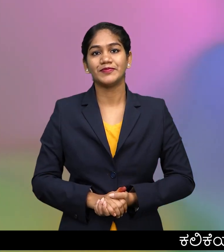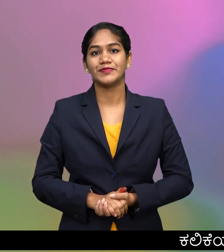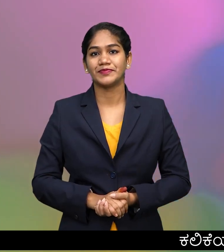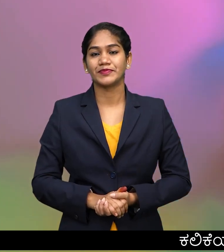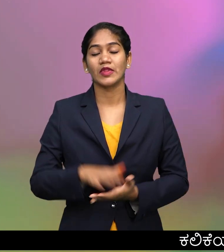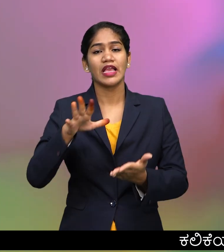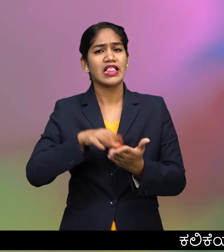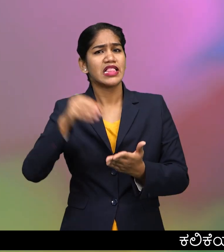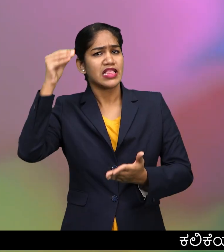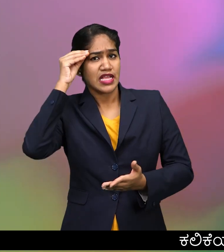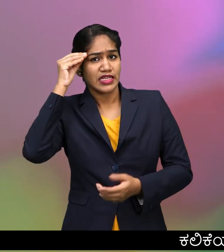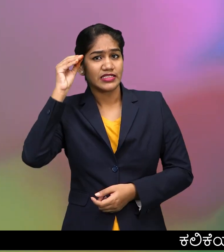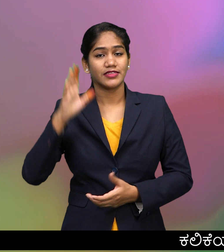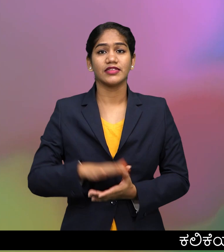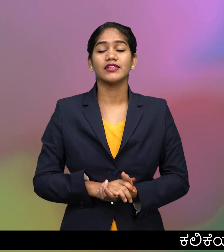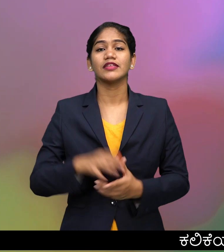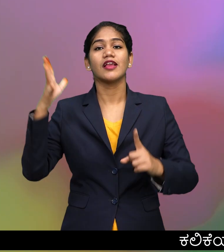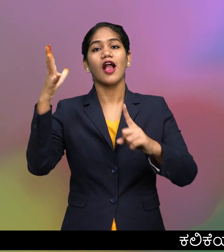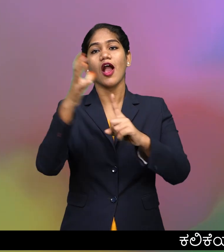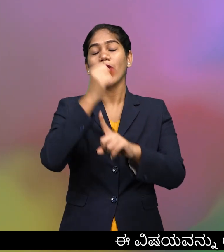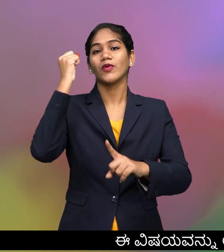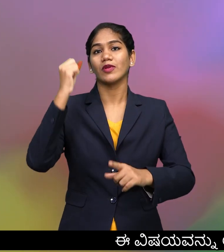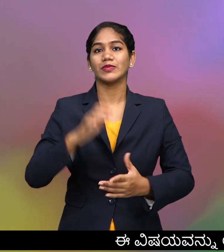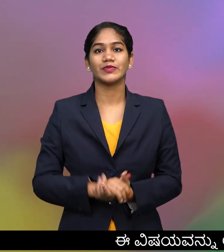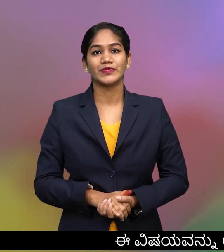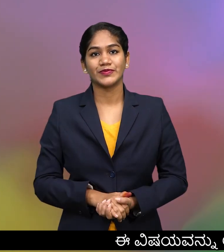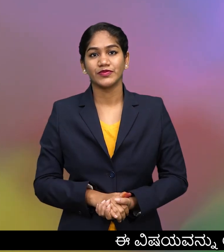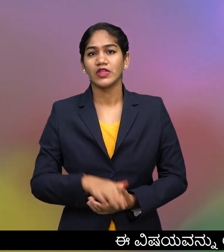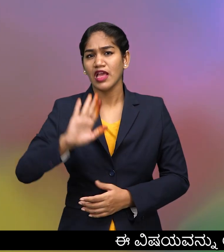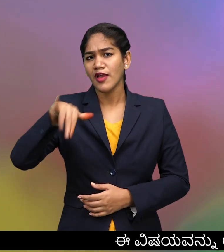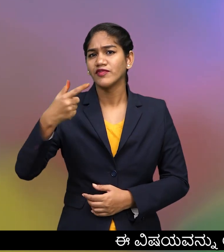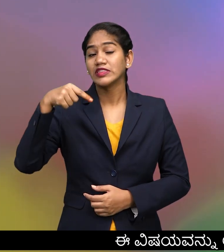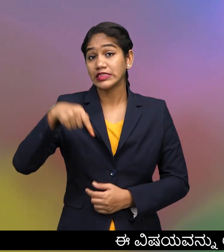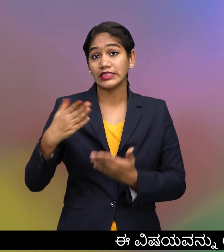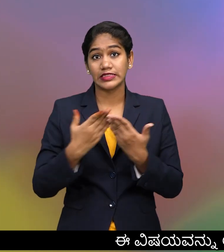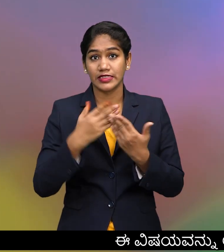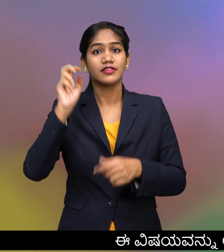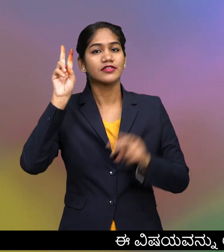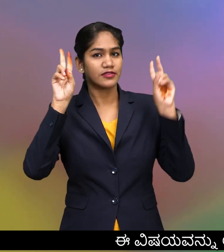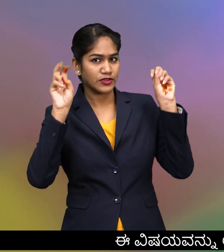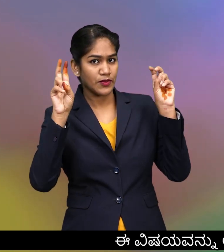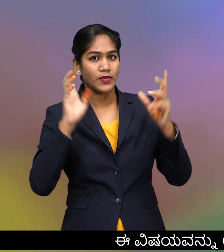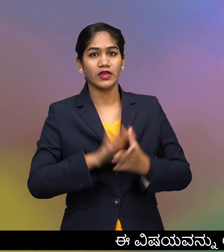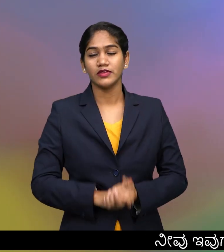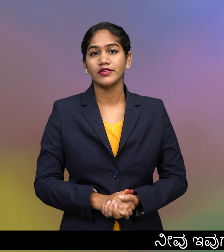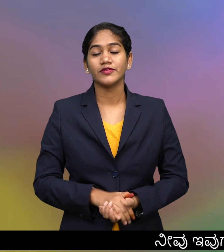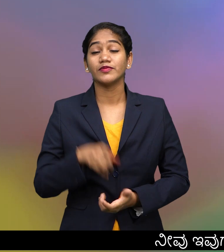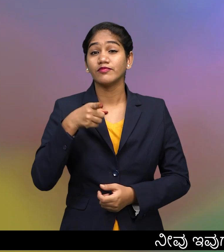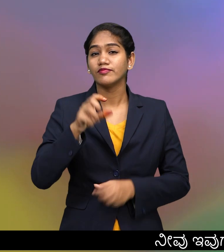ಕಲಿಕೆಯ ಫಲಿತಾಂಶಗಳು. ಈ ವಿಷಯವನ್ನು ಅಧ್ಯಯನ ಮಾಡಿದ ನಂತರ ನೀವು ಇವುಗಳ